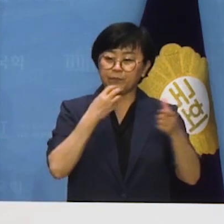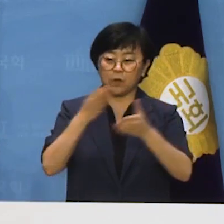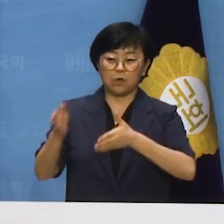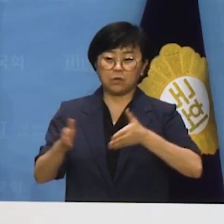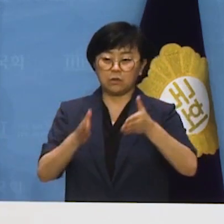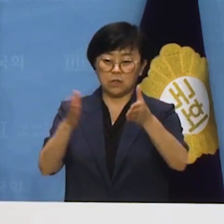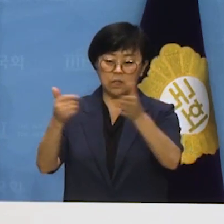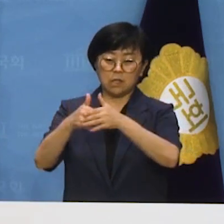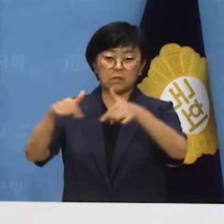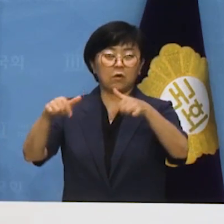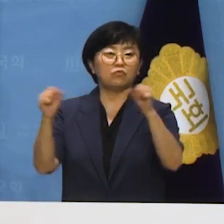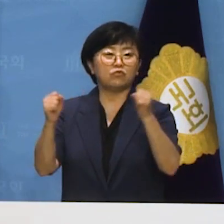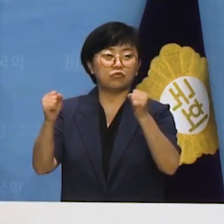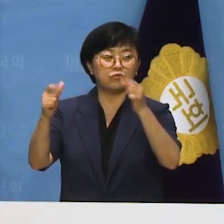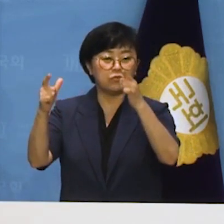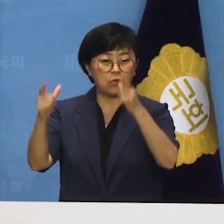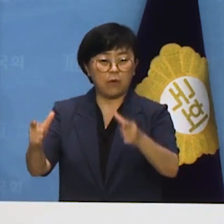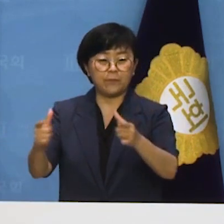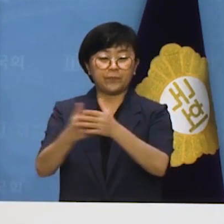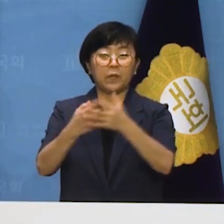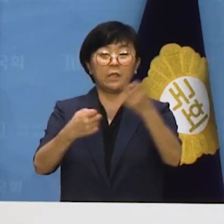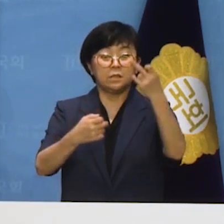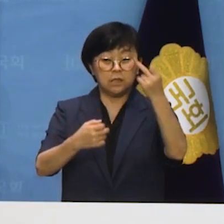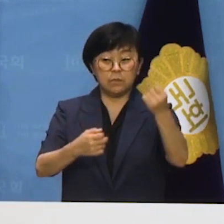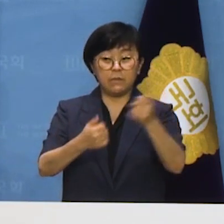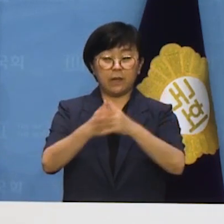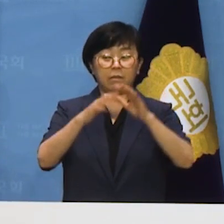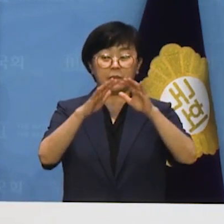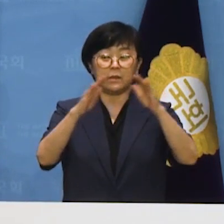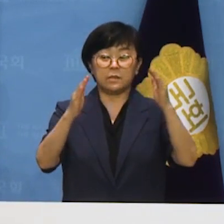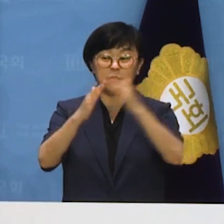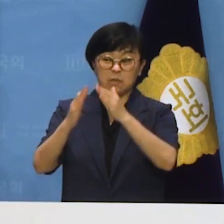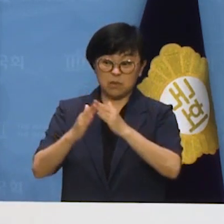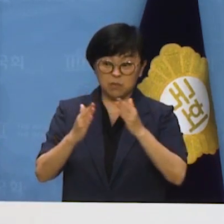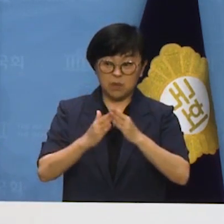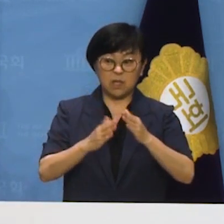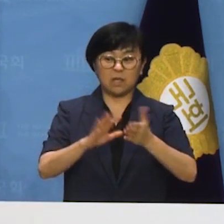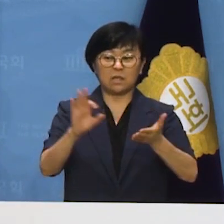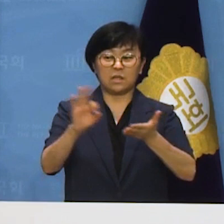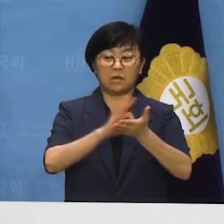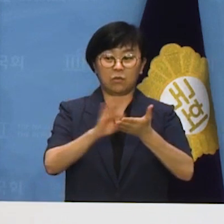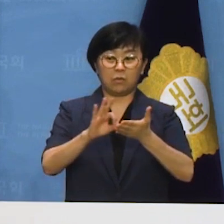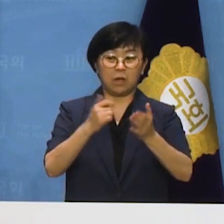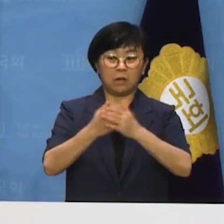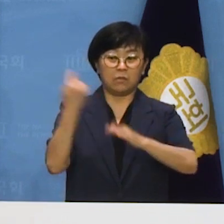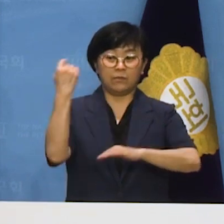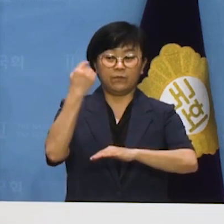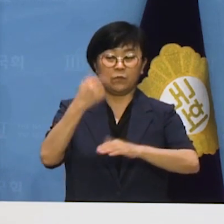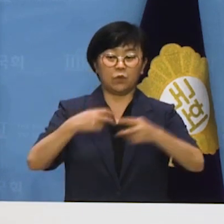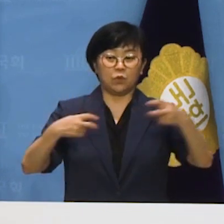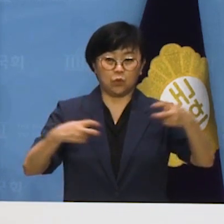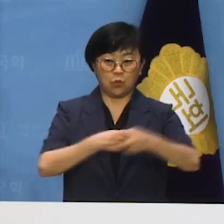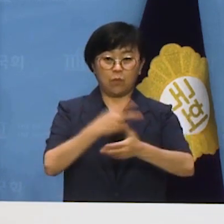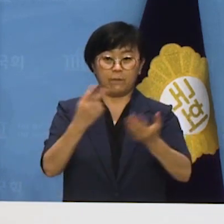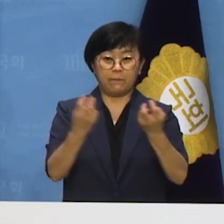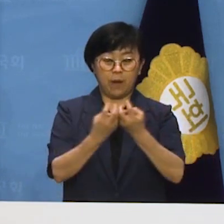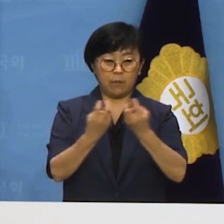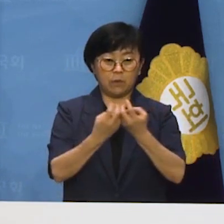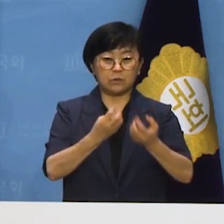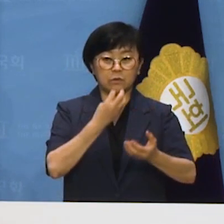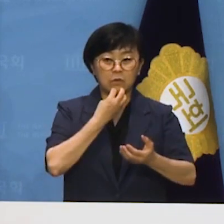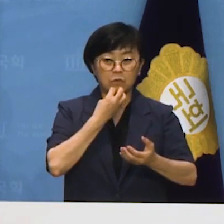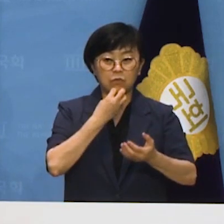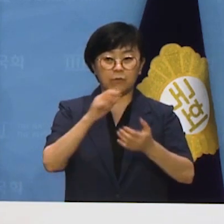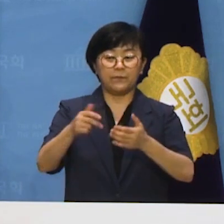경기 서부권 신도시 등 약 12만 가구가 이용할 핵심 교통수단입니다 이렇듯 서울과